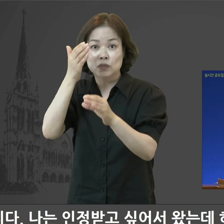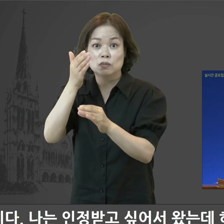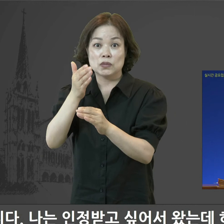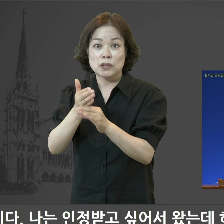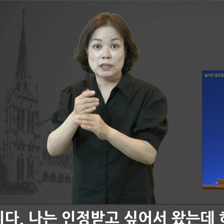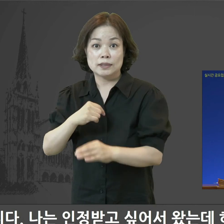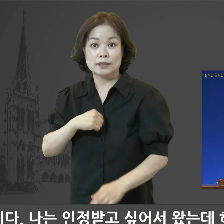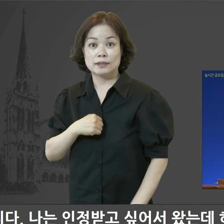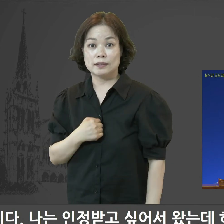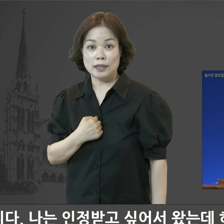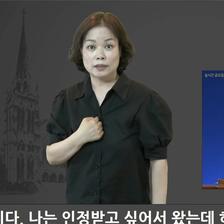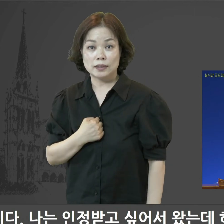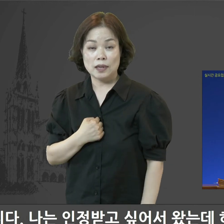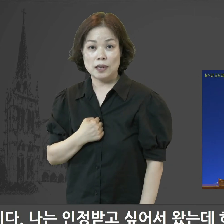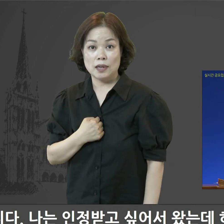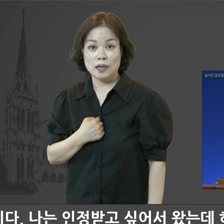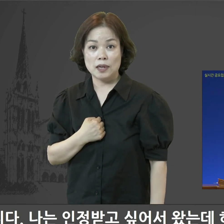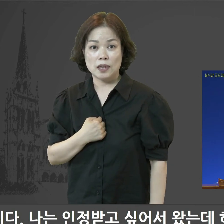자신을